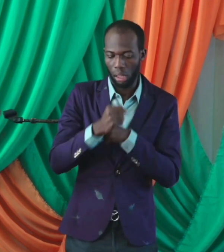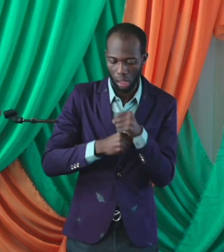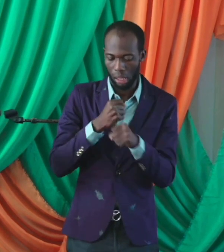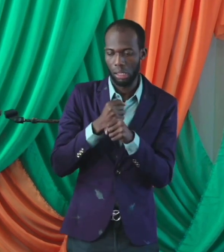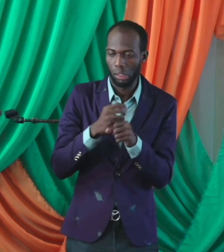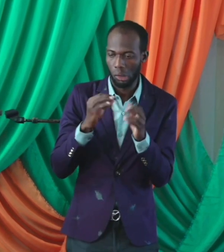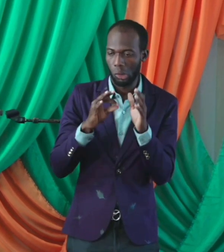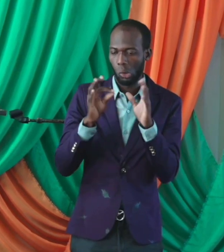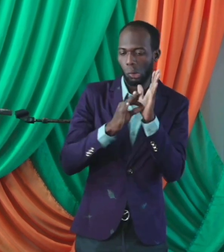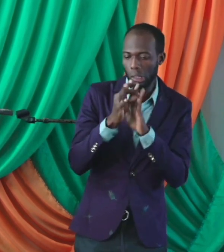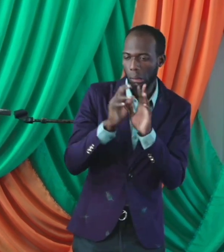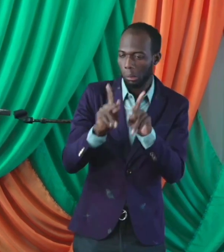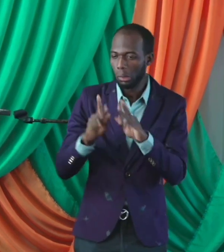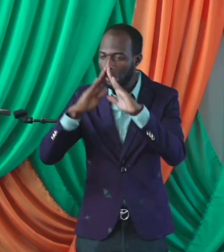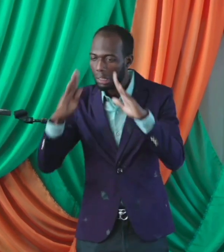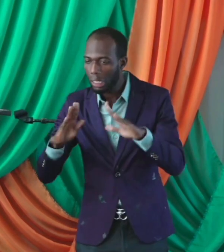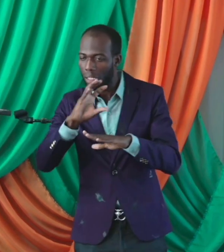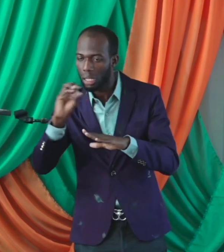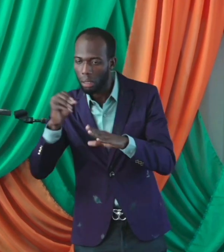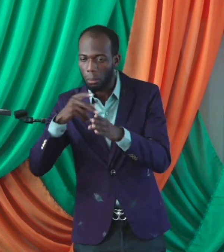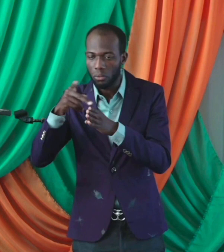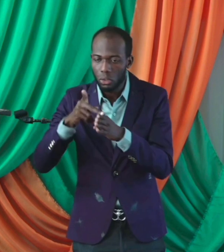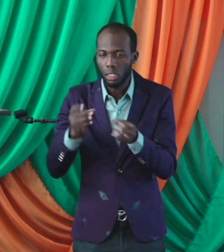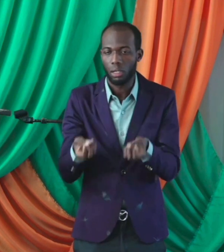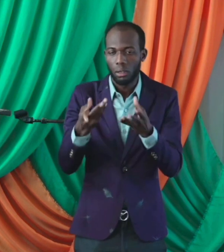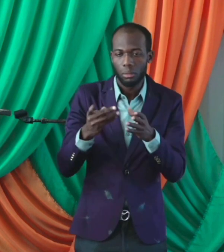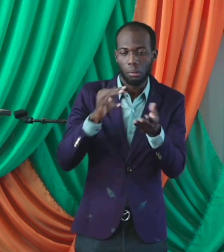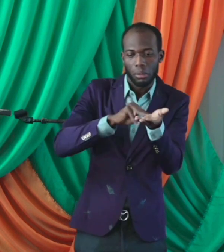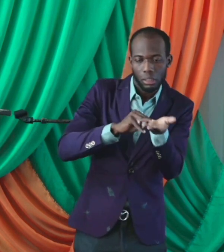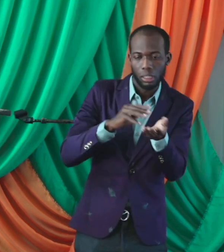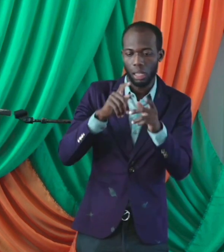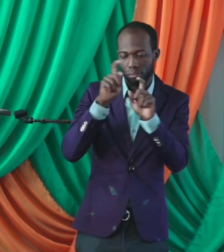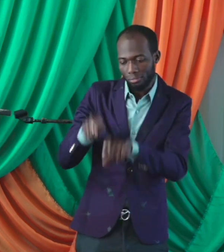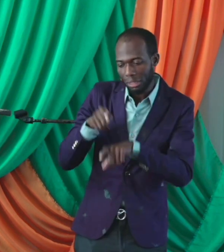comme monde comme caille comme entreprise comme professionnel comme médecin comme